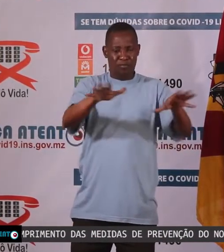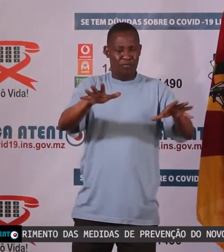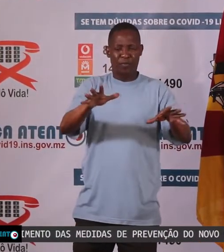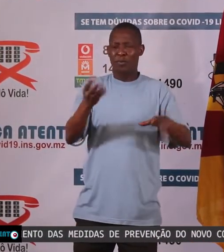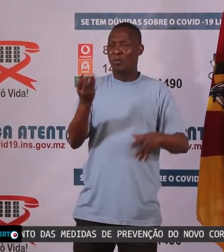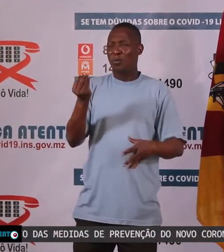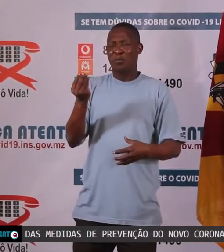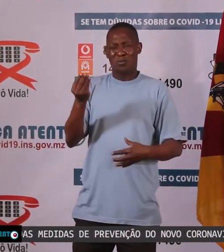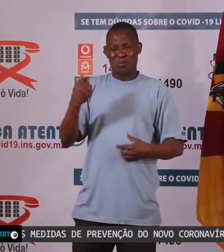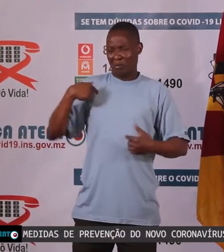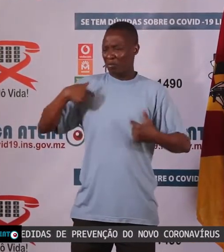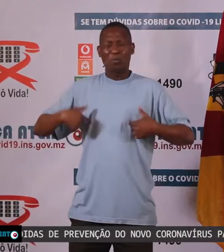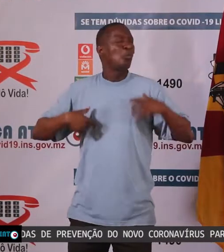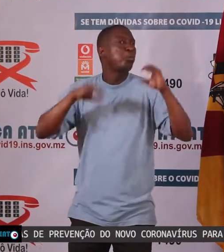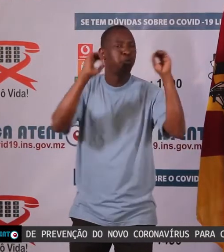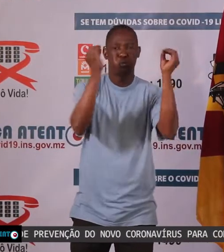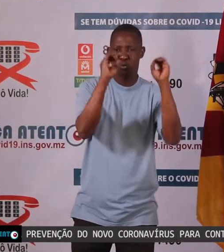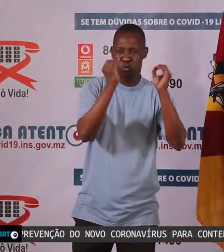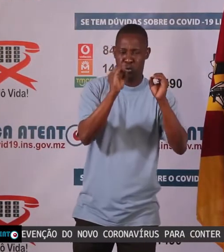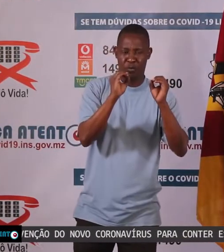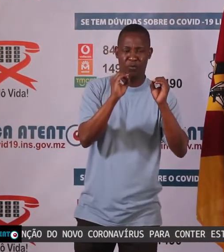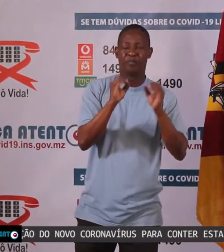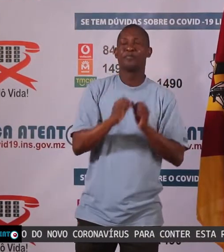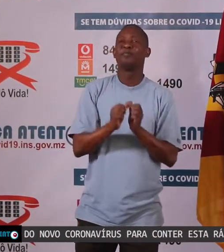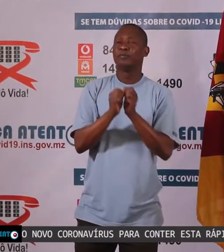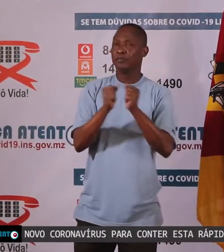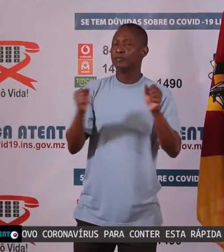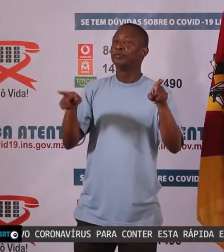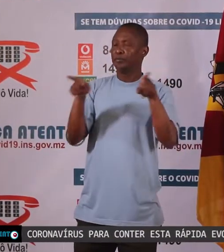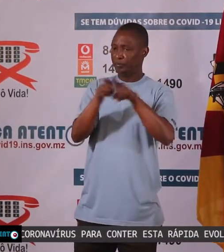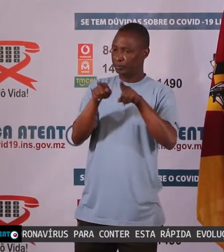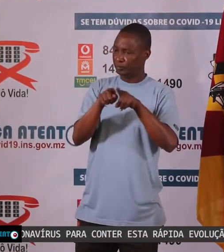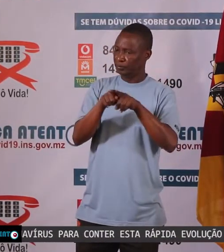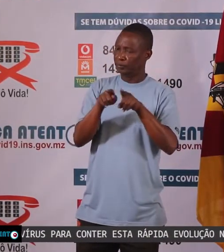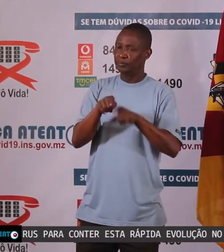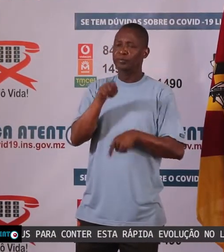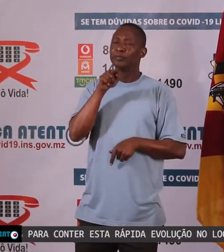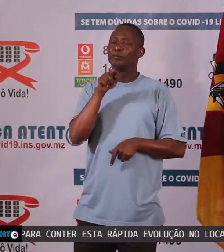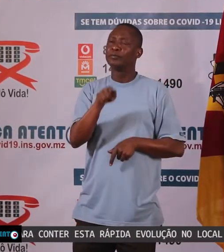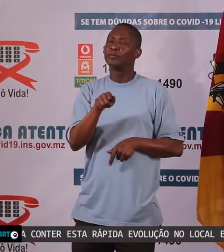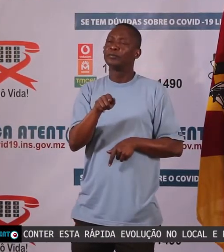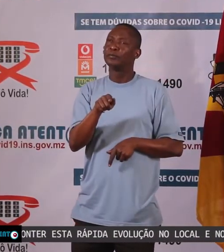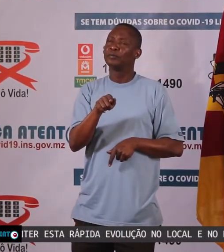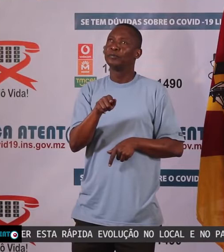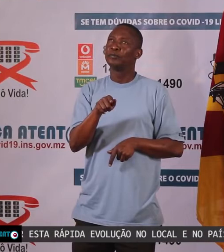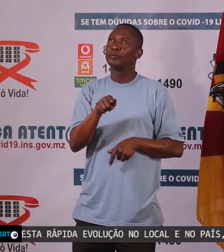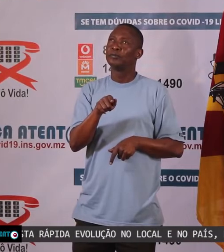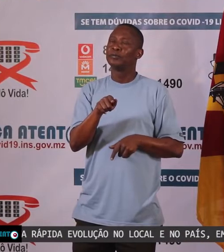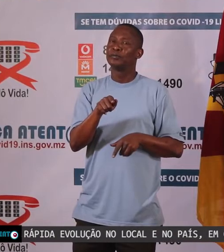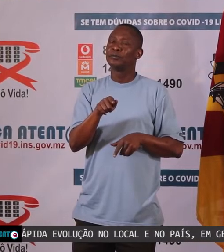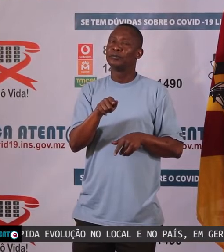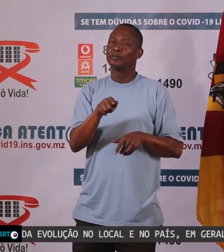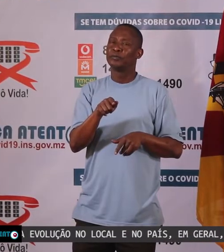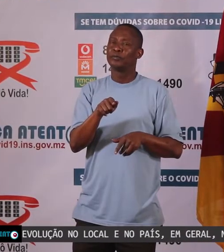concorre para este estadio o recente